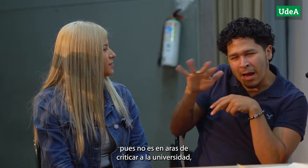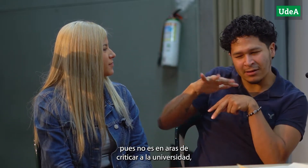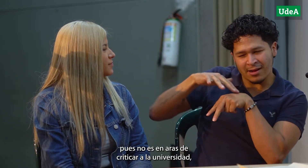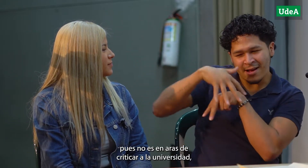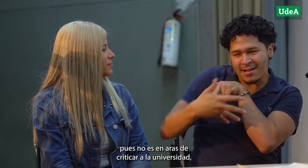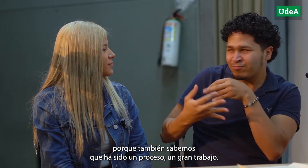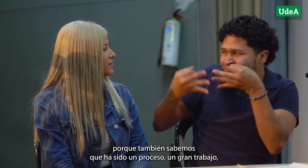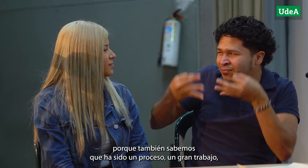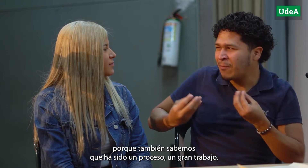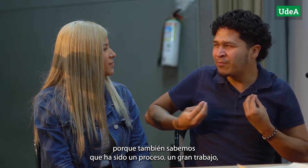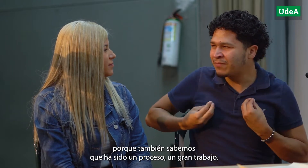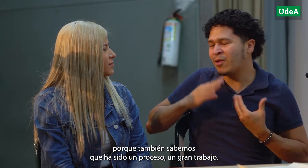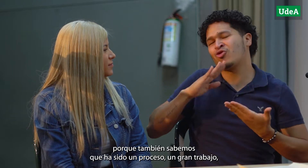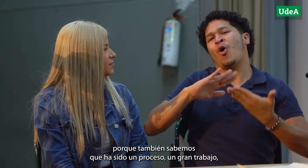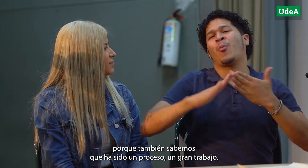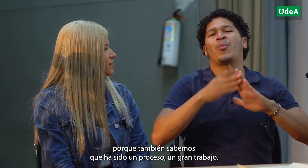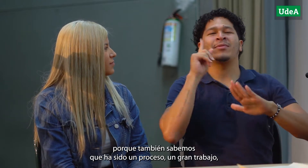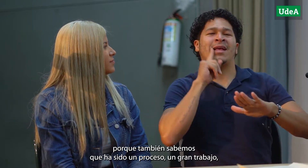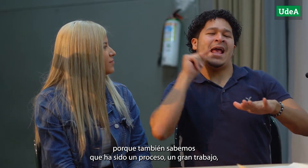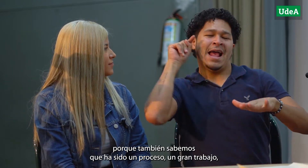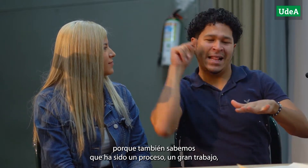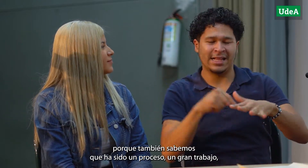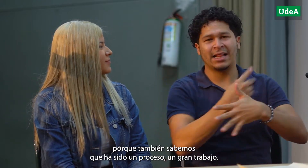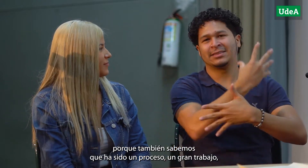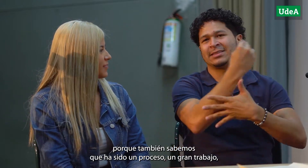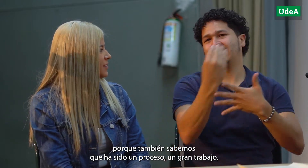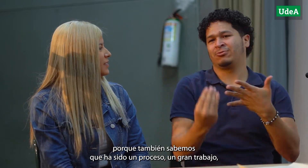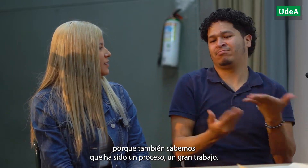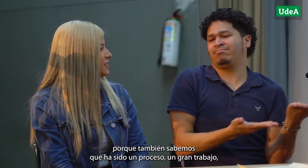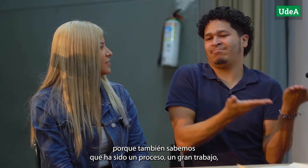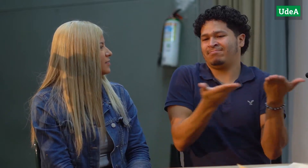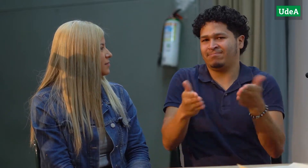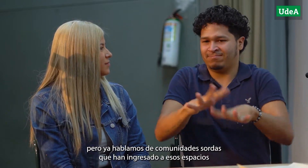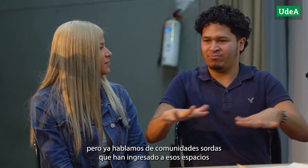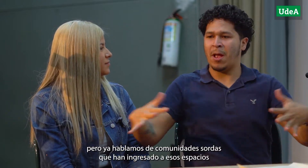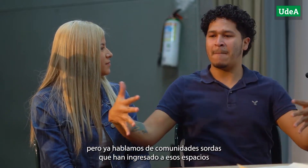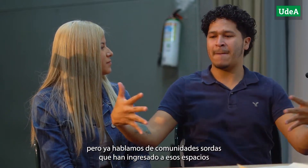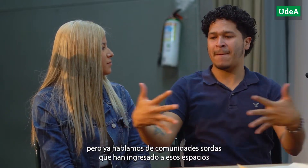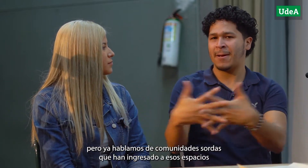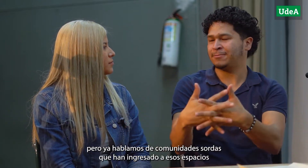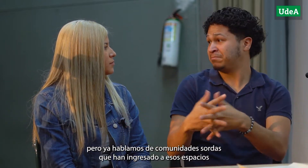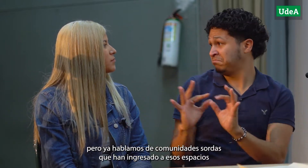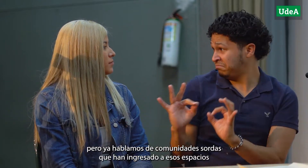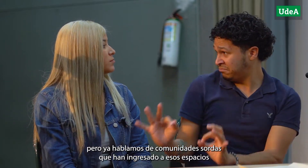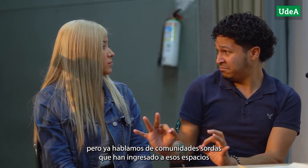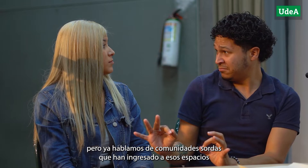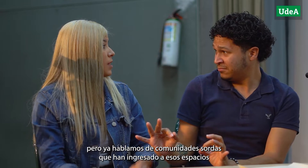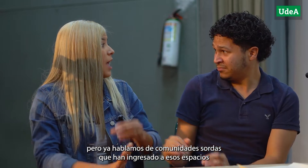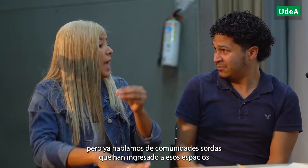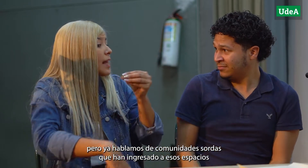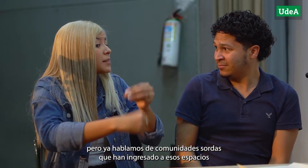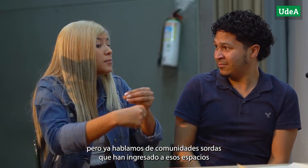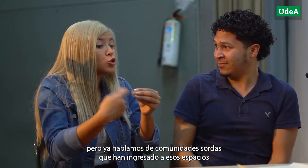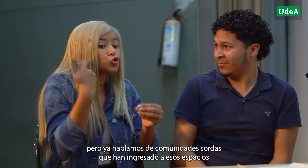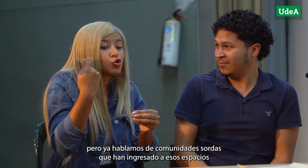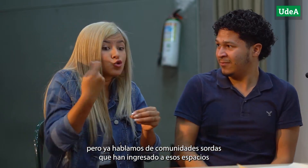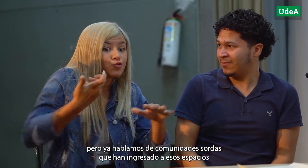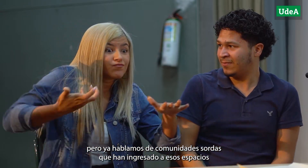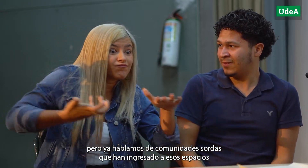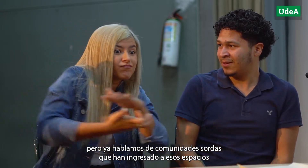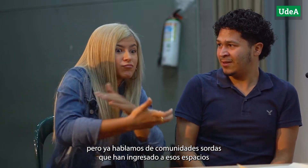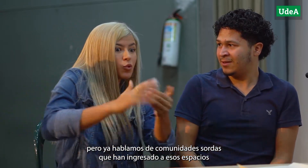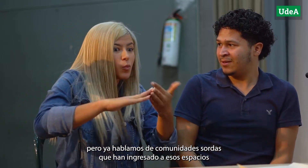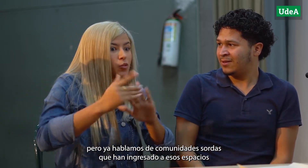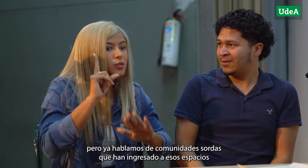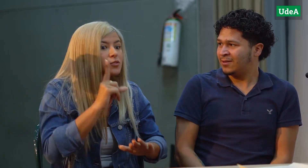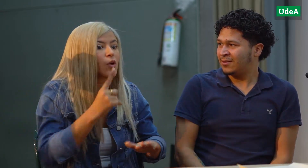a la universidad, porque también sabemos que ha sido un proceso, un gran trabajo, pero hoy hablamos de comunidades sordas que han ingresado